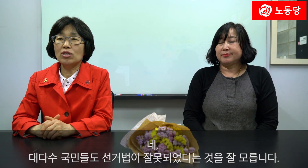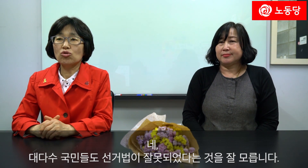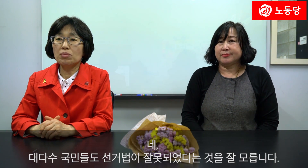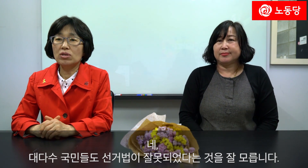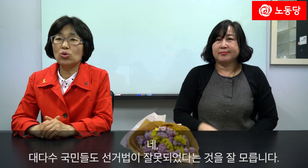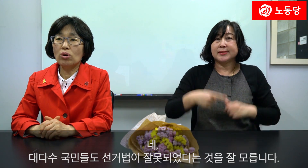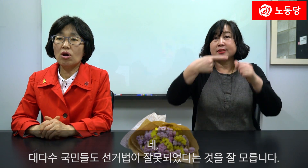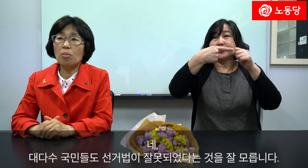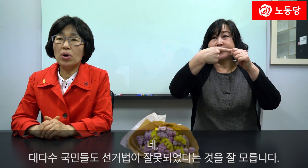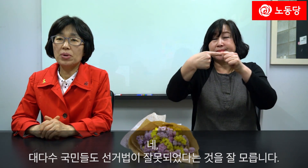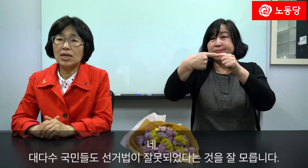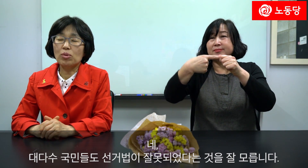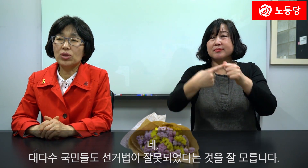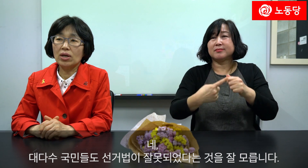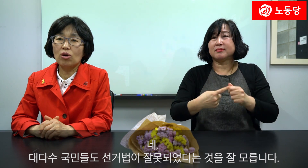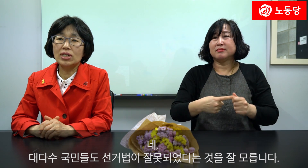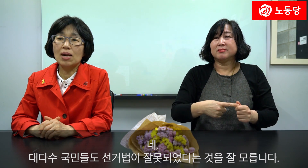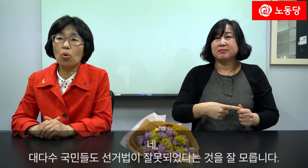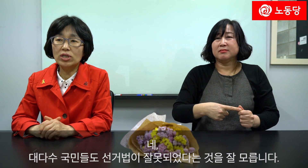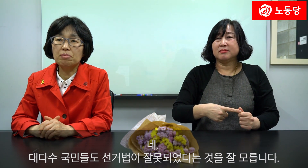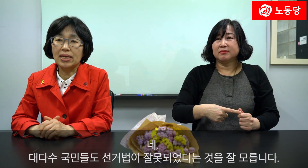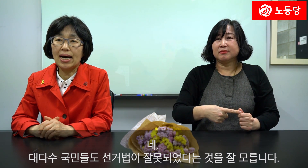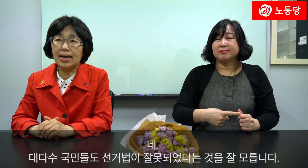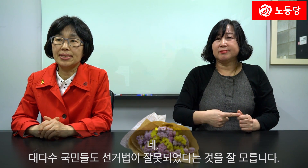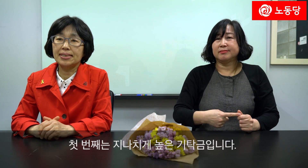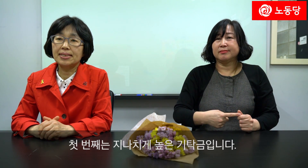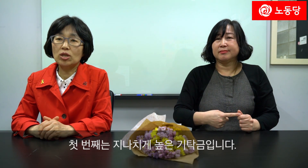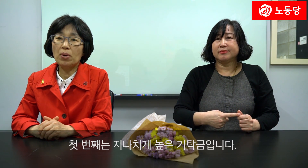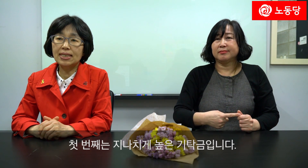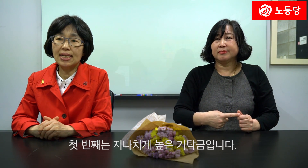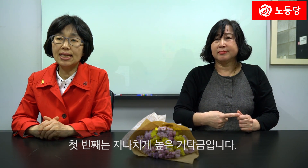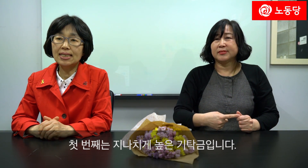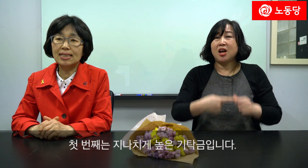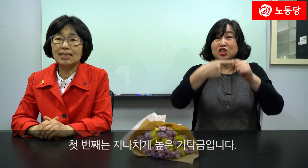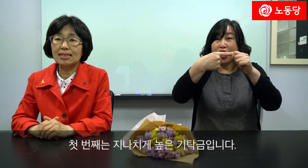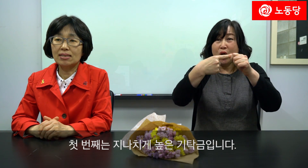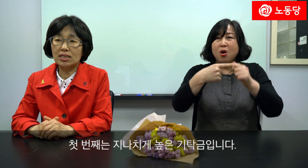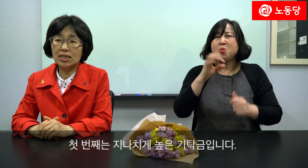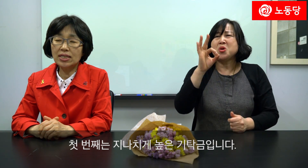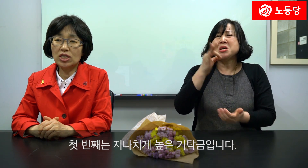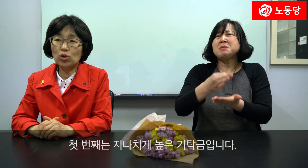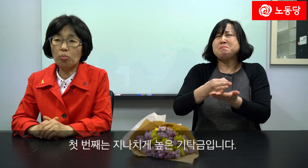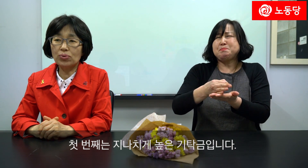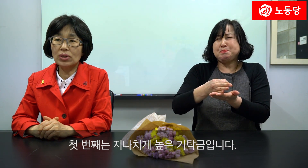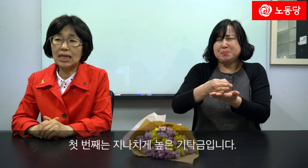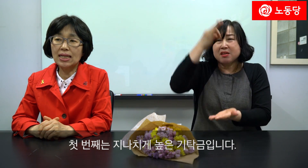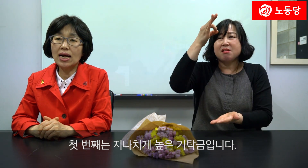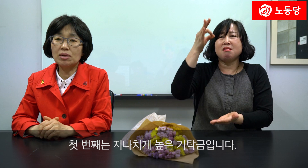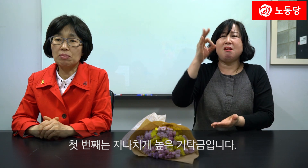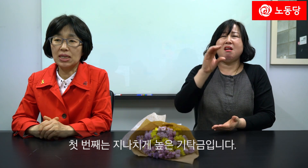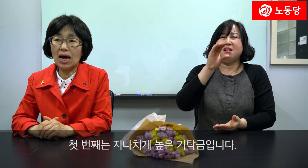네, 대다수 국민들도 선거법이 잘못된 거를 잘 모르십니다. 첫 번째는 지나치게